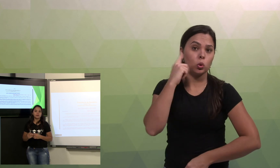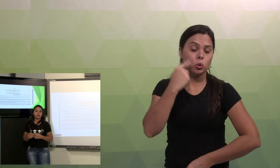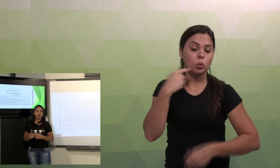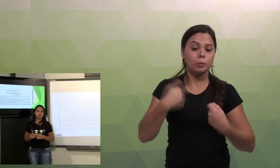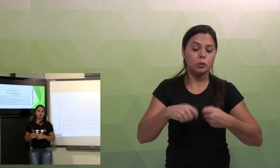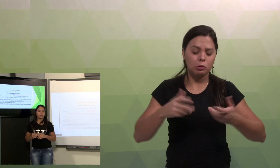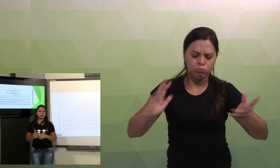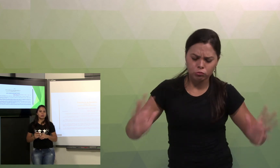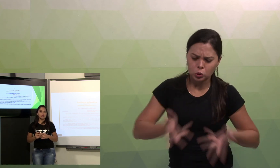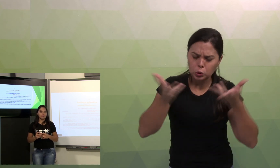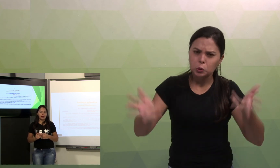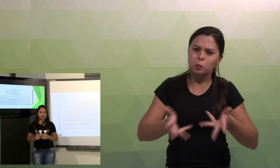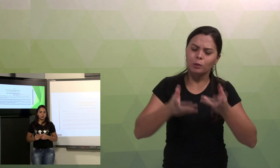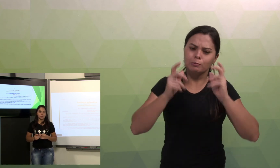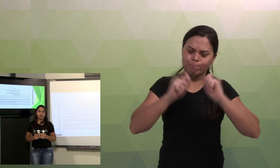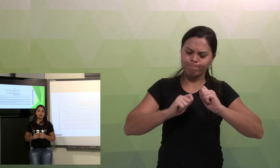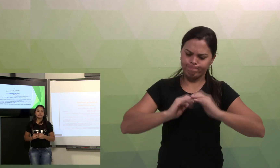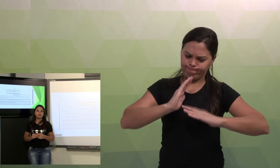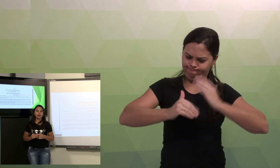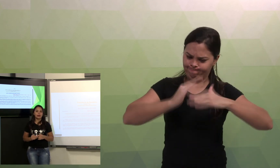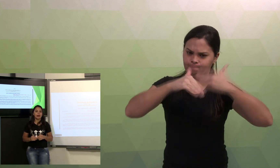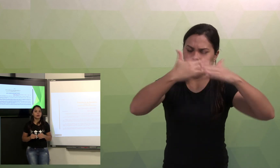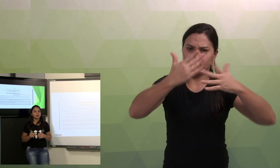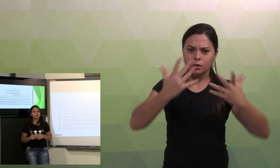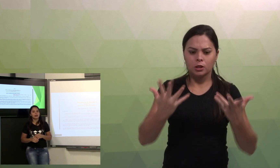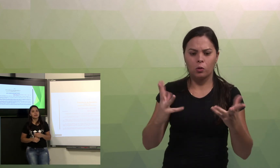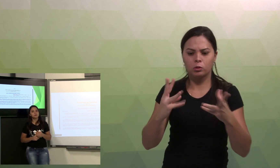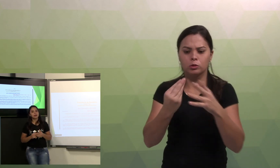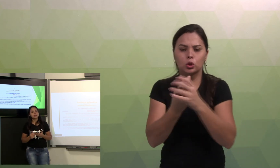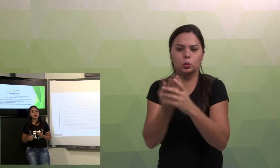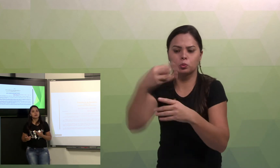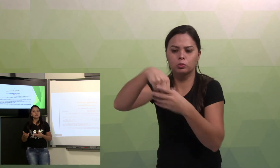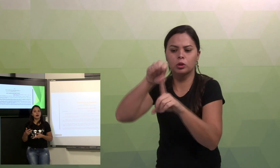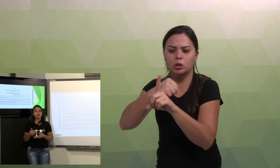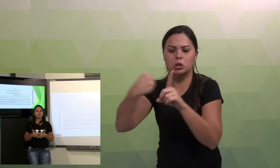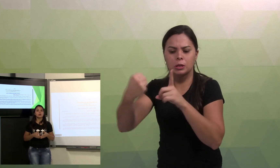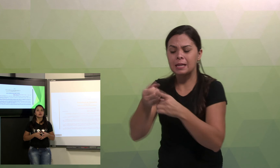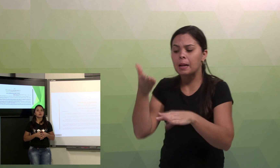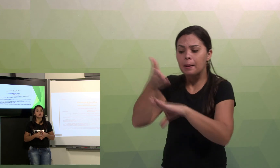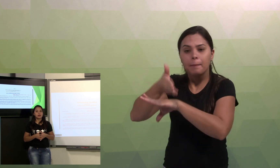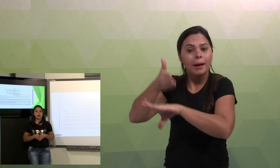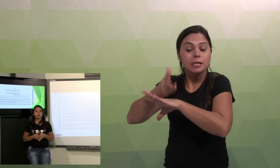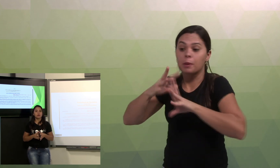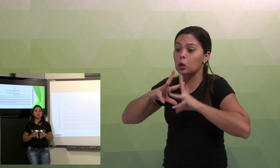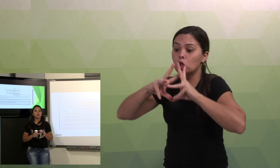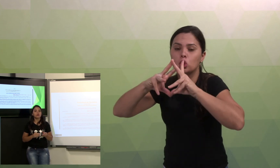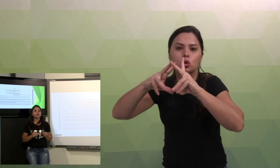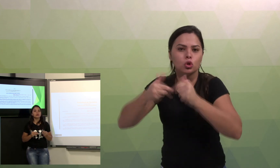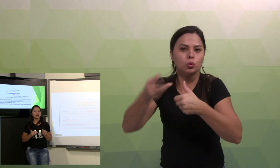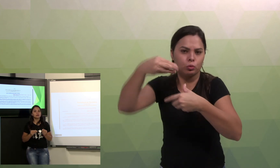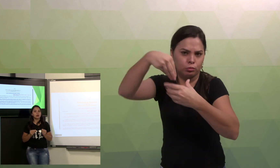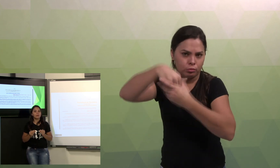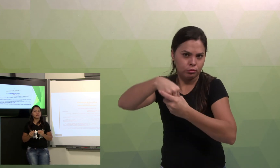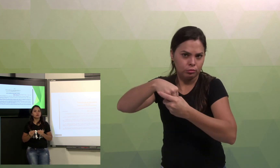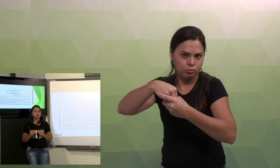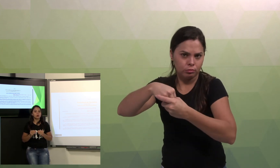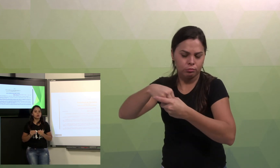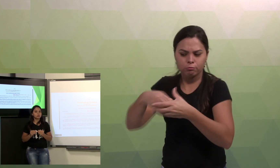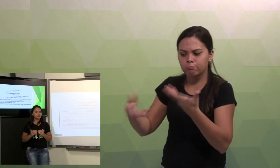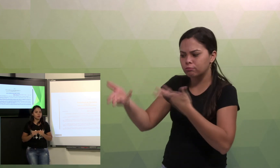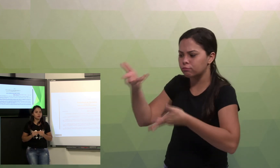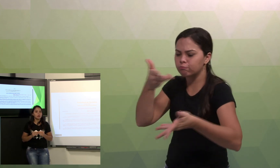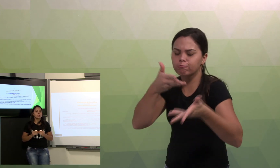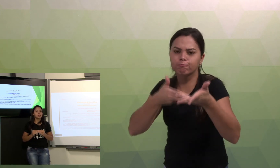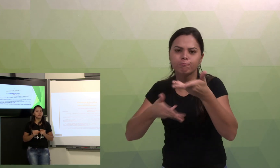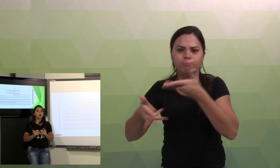para desenvolver sua potencialidade e se integrar na sociedade, participar dos fatos que o cercam e usufruir dos relacionamentos com os